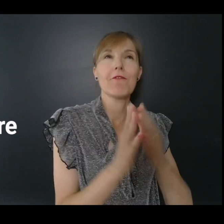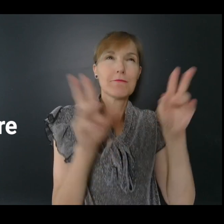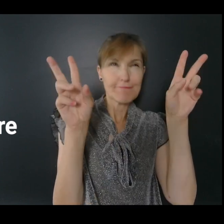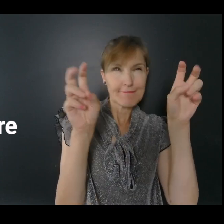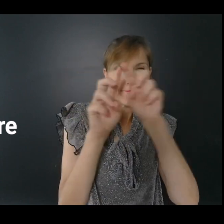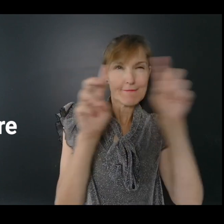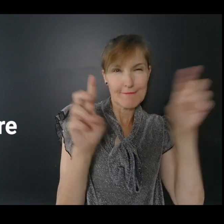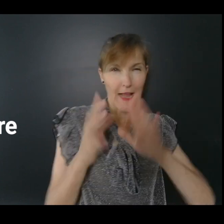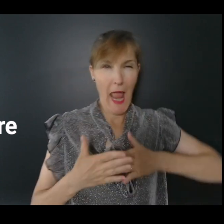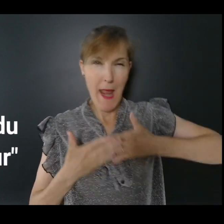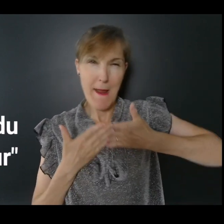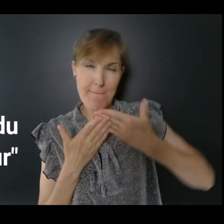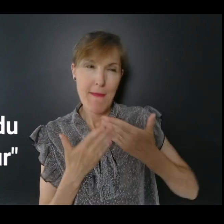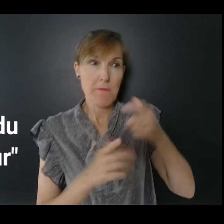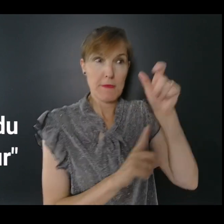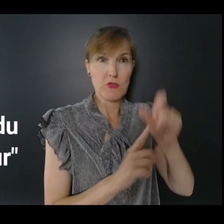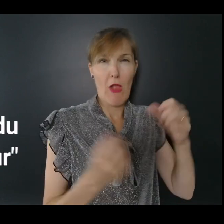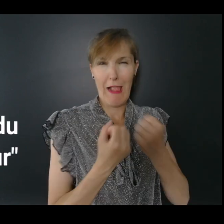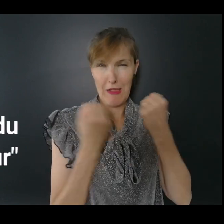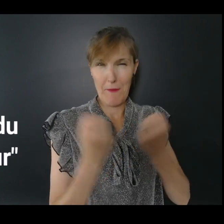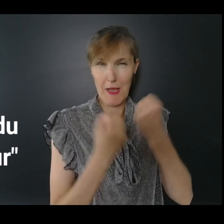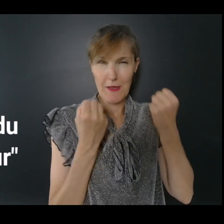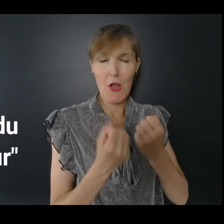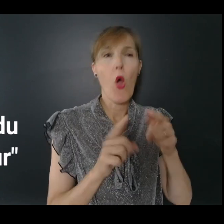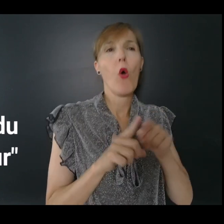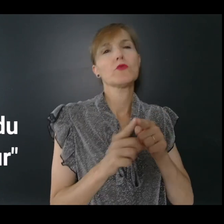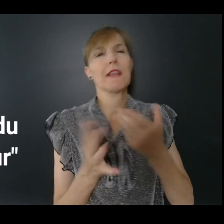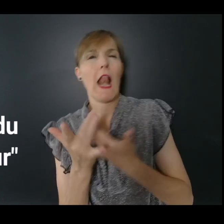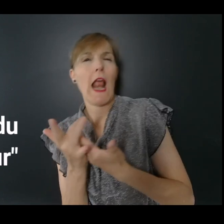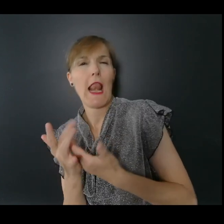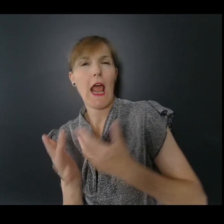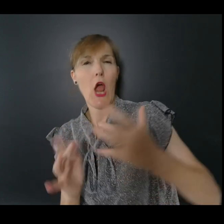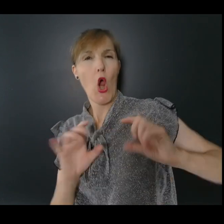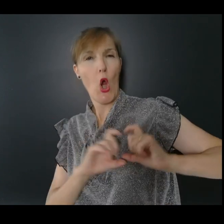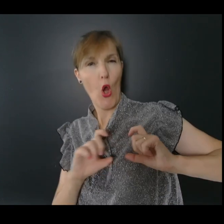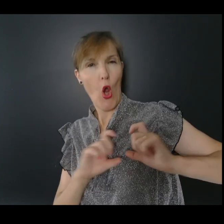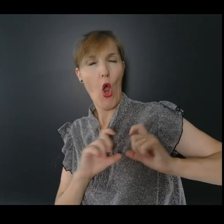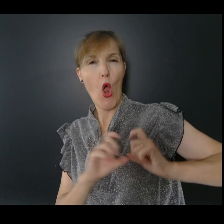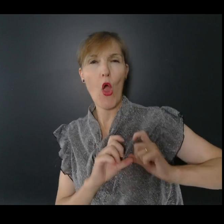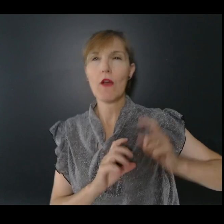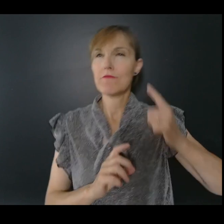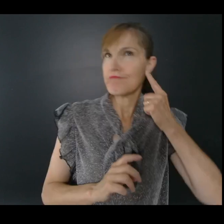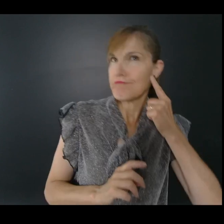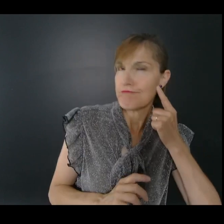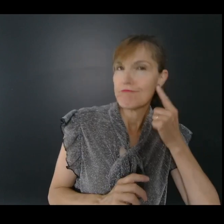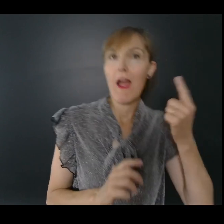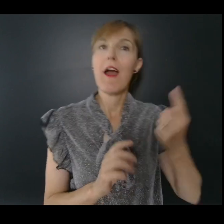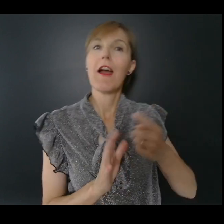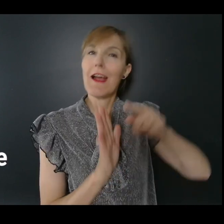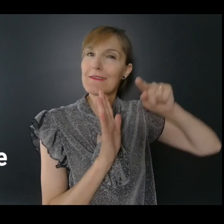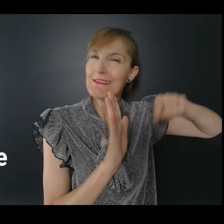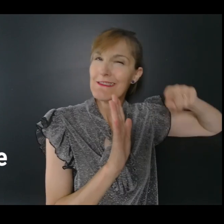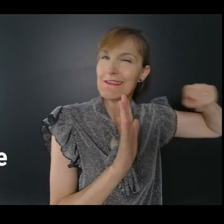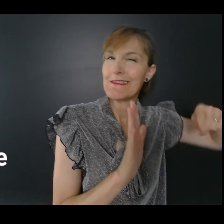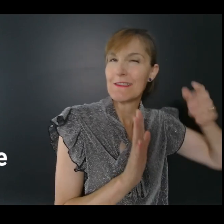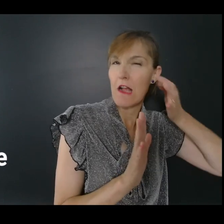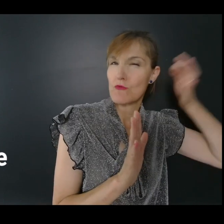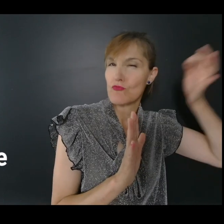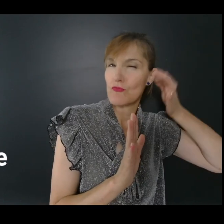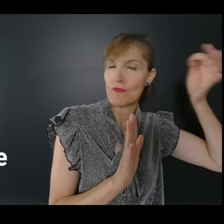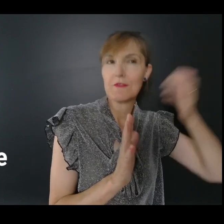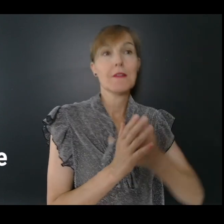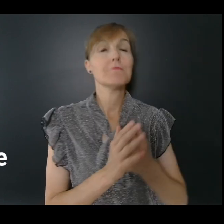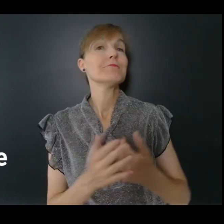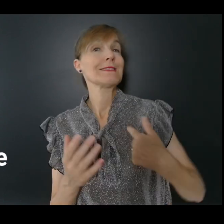S'aimer », de l'animateur pendant 15 ans du Courrier du cœur sur Radio Sautène à Lausanne. J'ai nommé